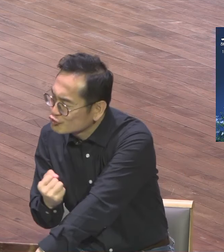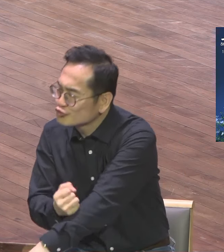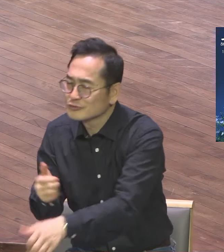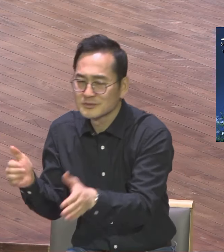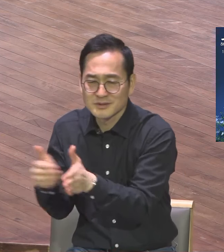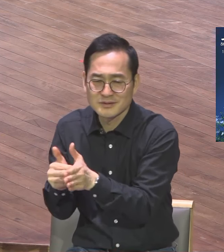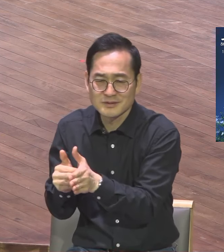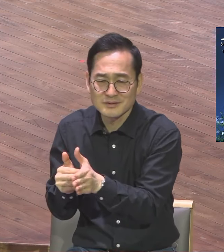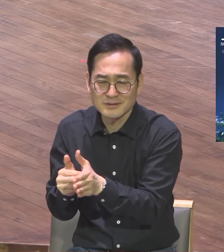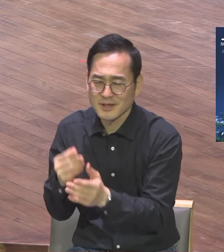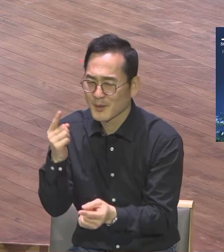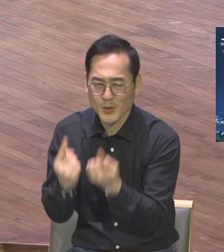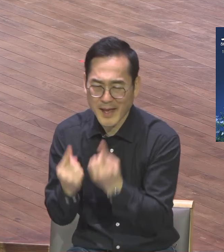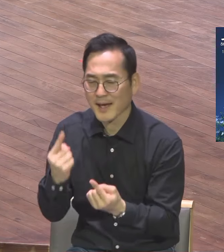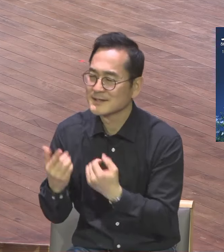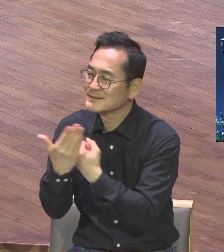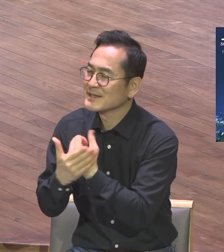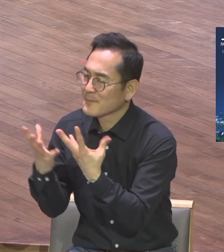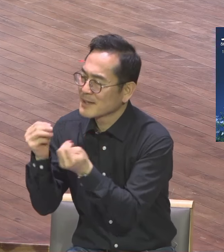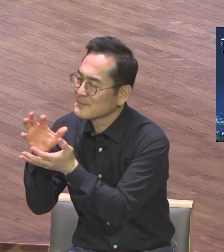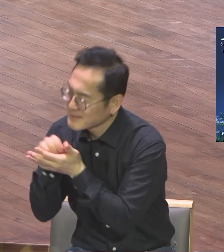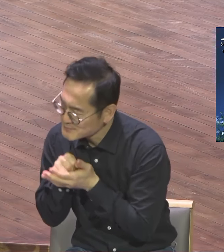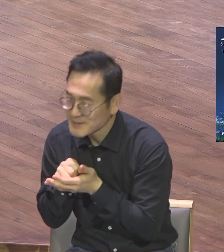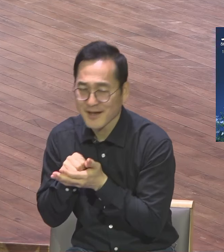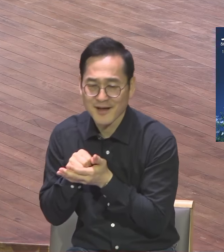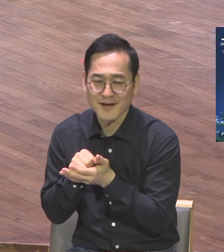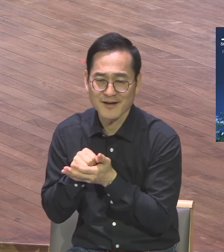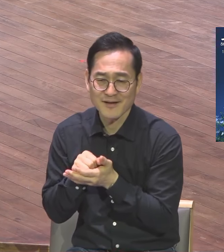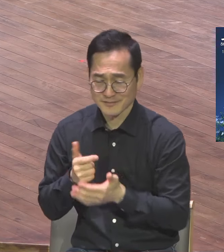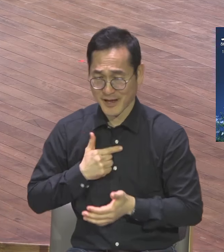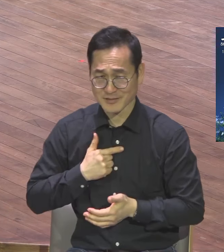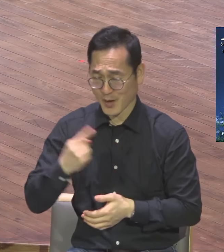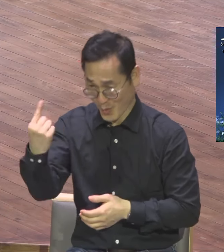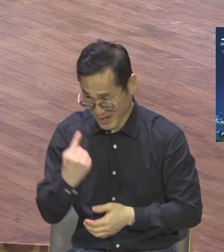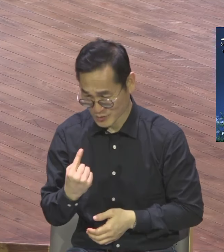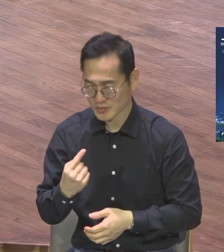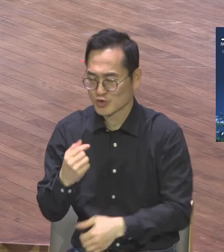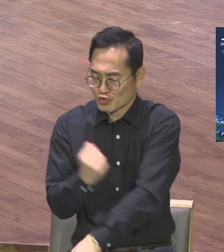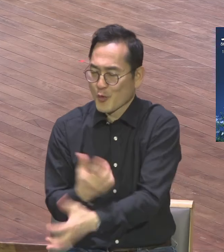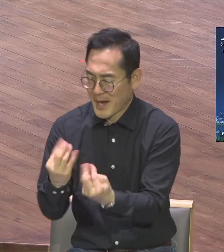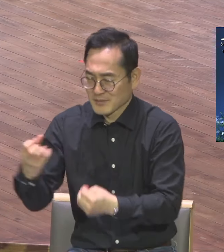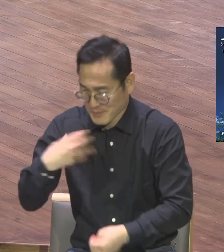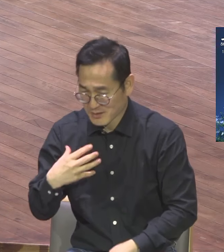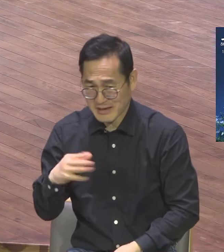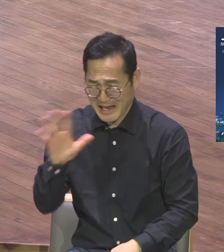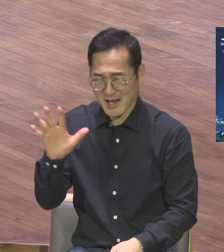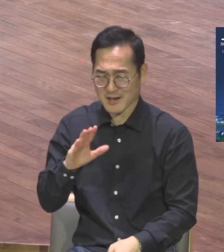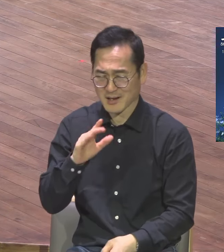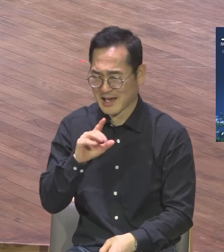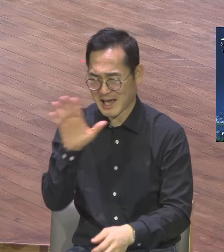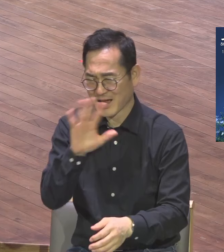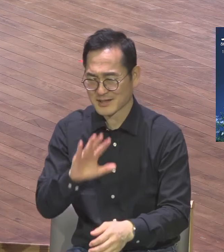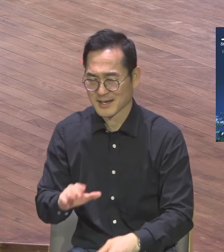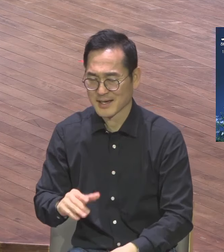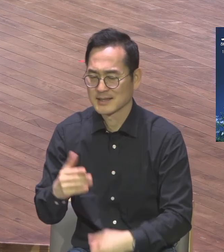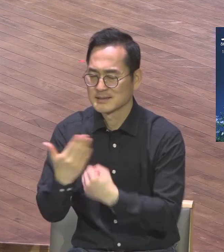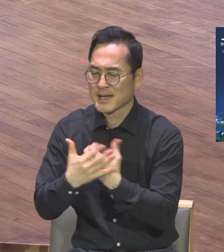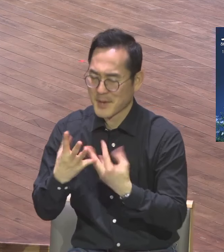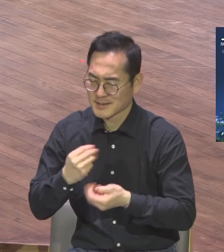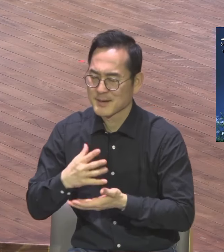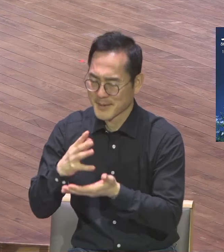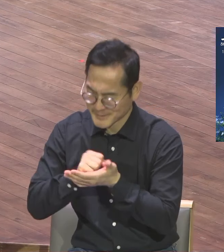은혜 받았습니다. 막 힘난다. 마음을 시원하게 한다. 여러분 그 위로를